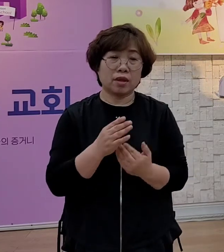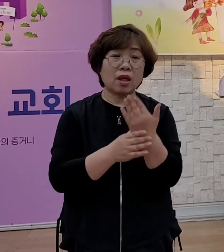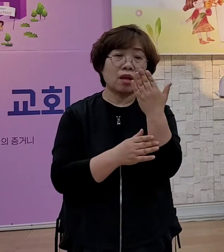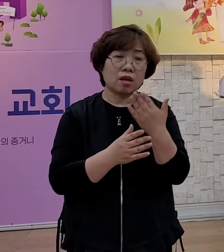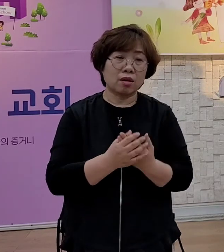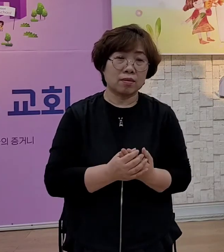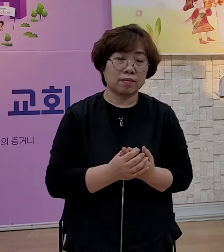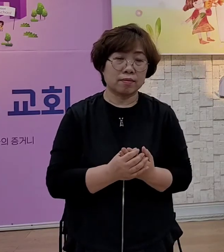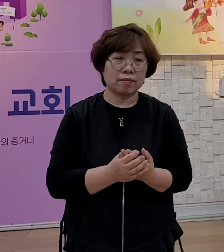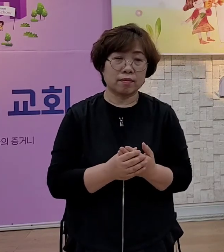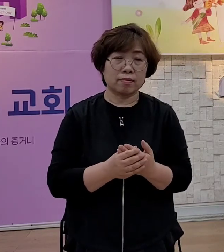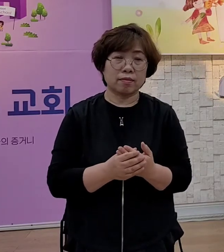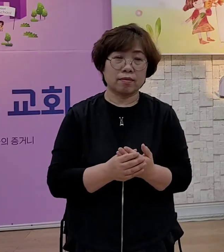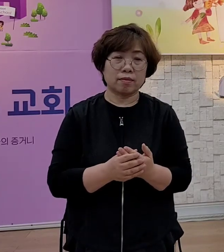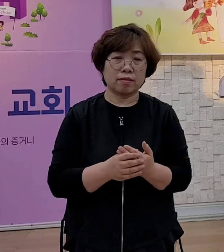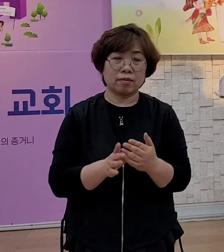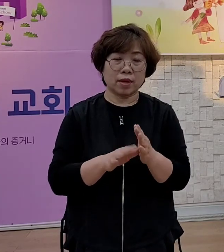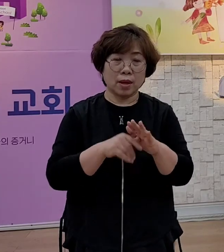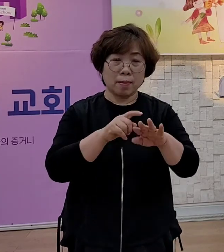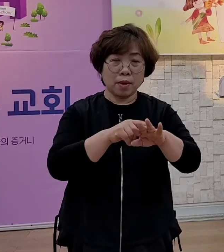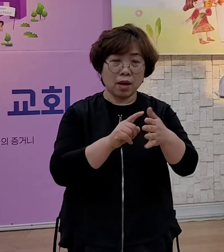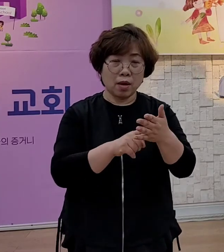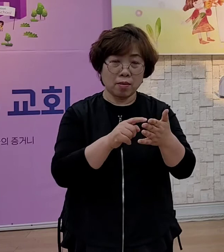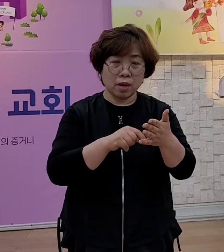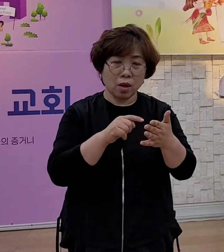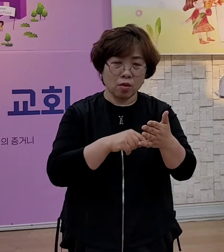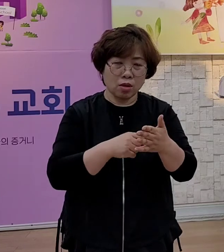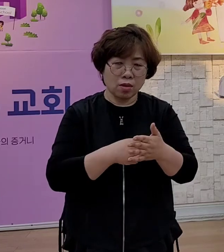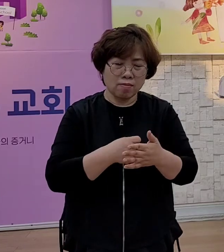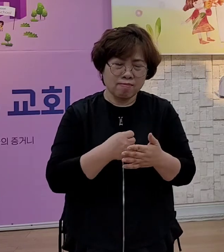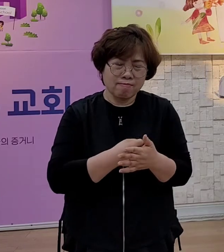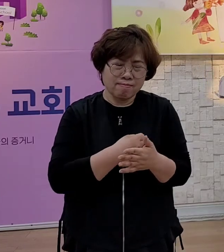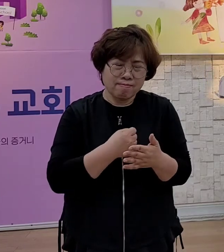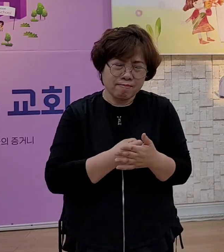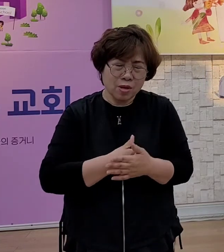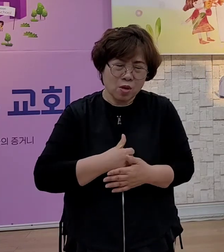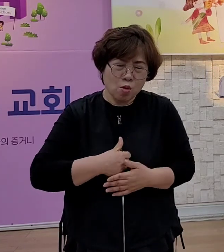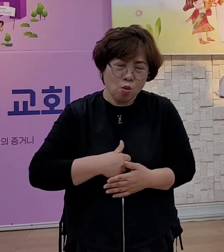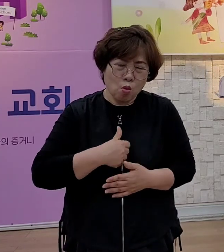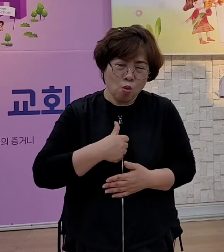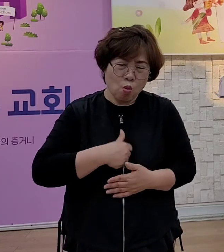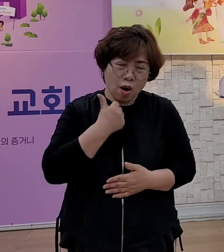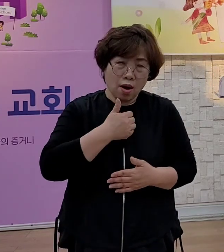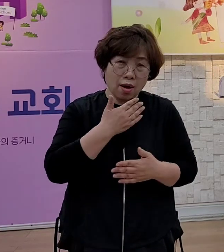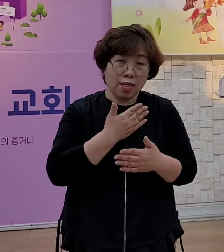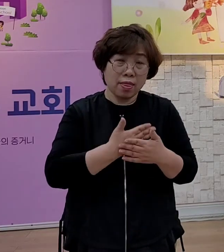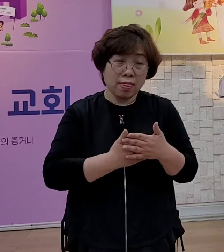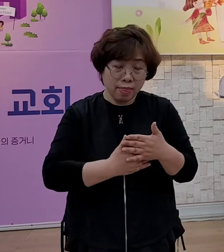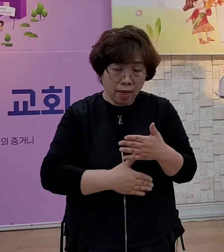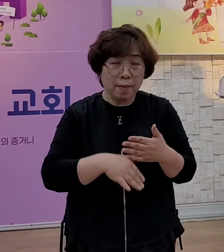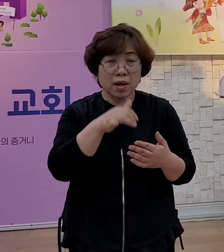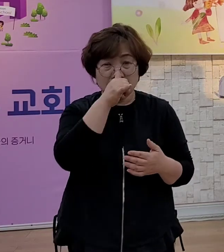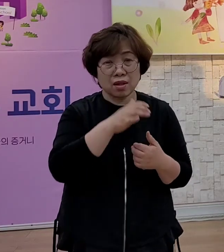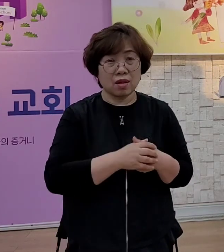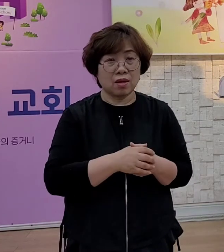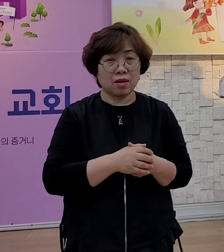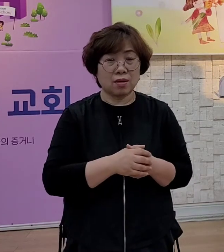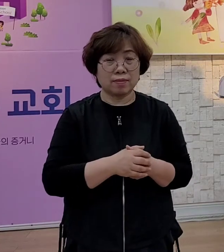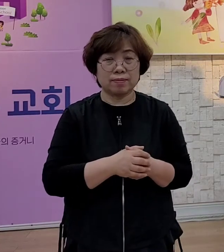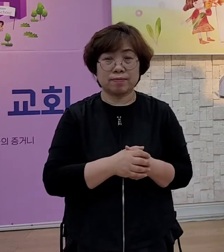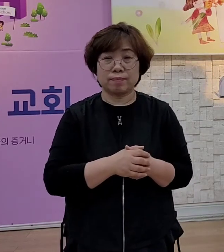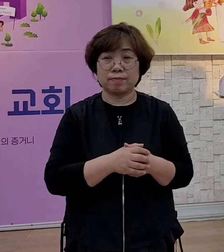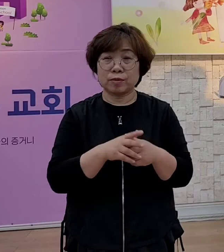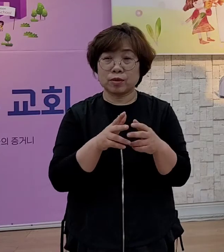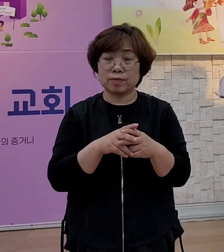그래서 이제 그 마음속에 우리의 섭섭함과 화가 남아있어요. 그러니까 주일날 평생을